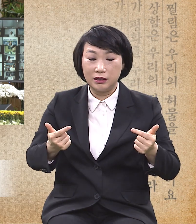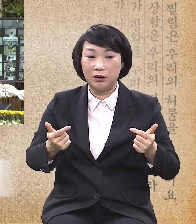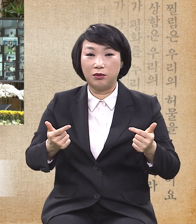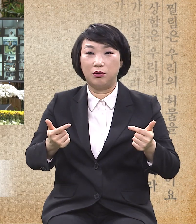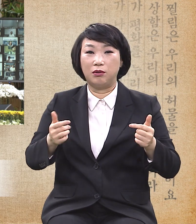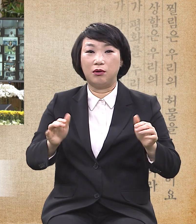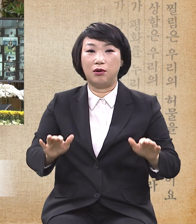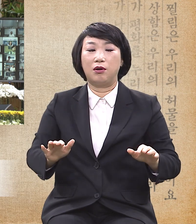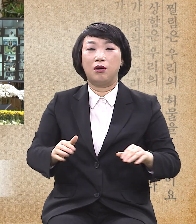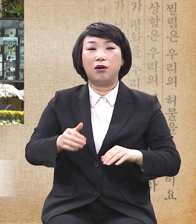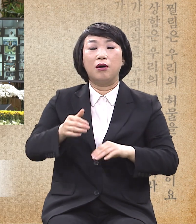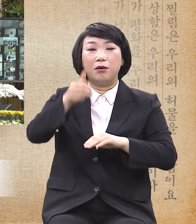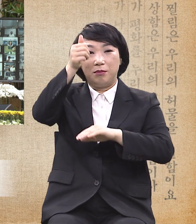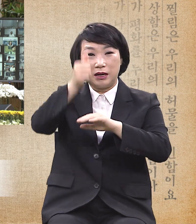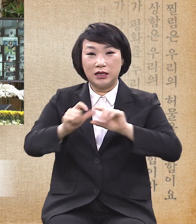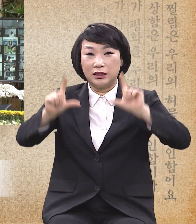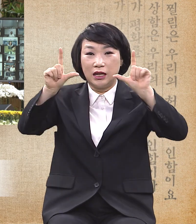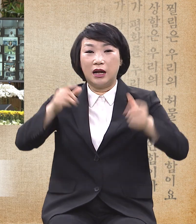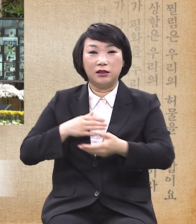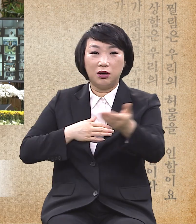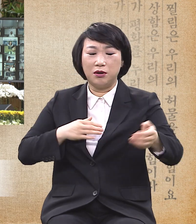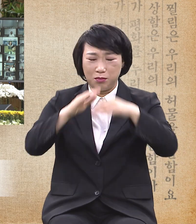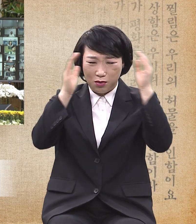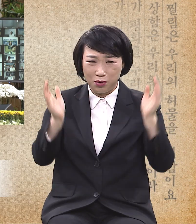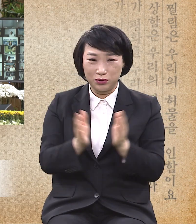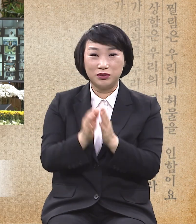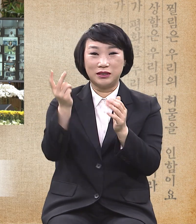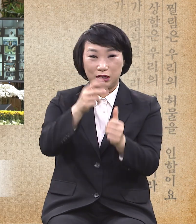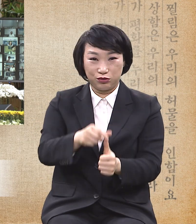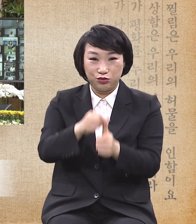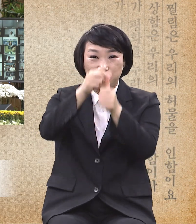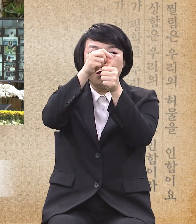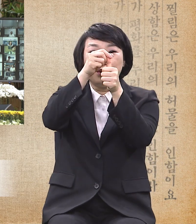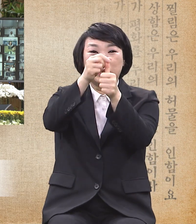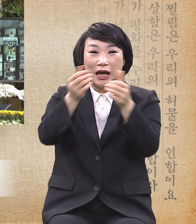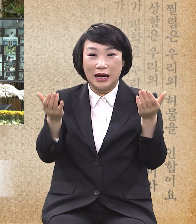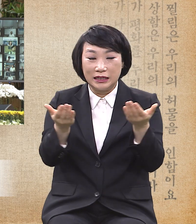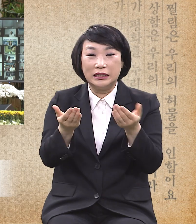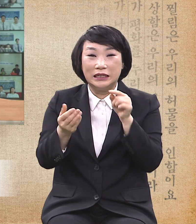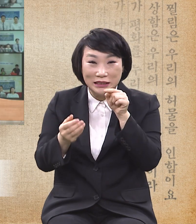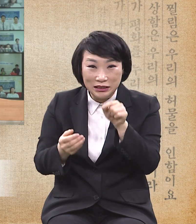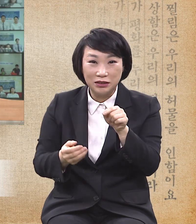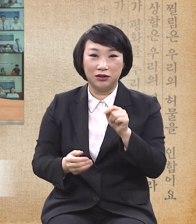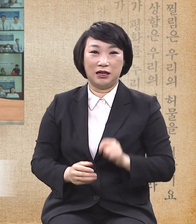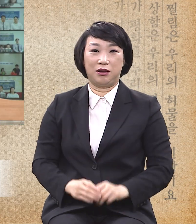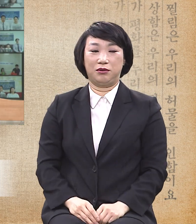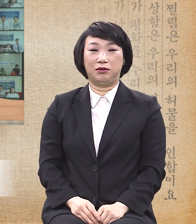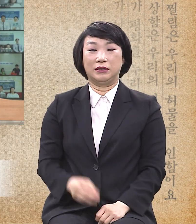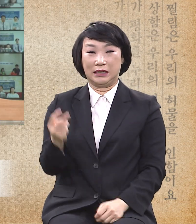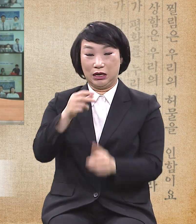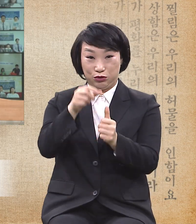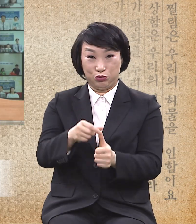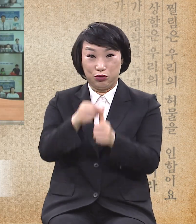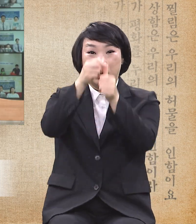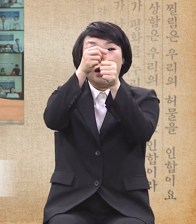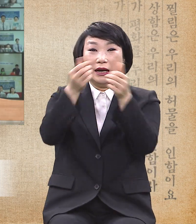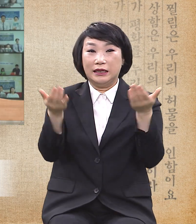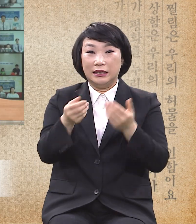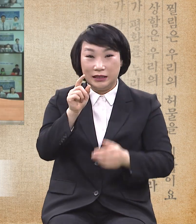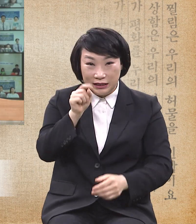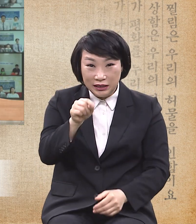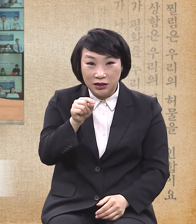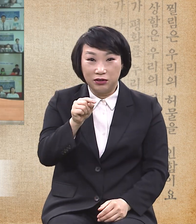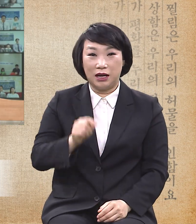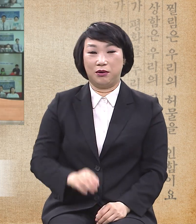잃어버리지 아니하고 마지막 날에 다시 살리는 이것이니라. 다시 살리는